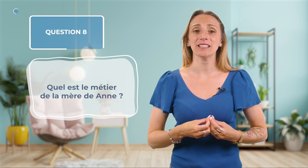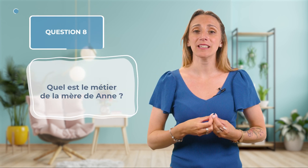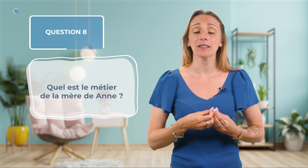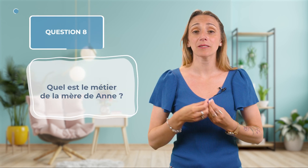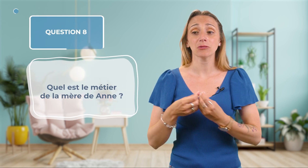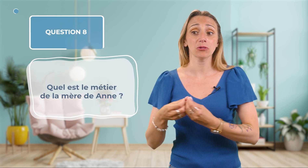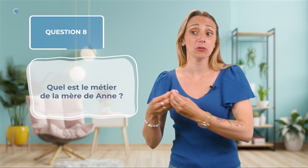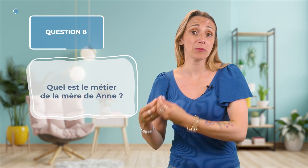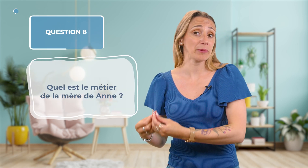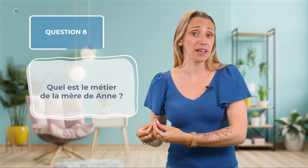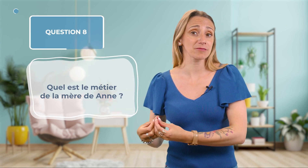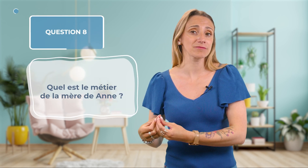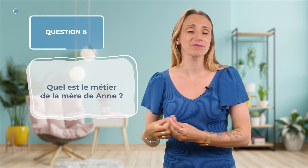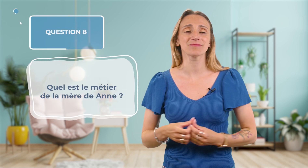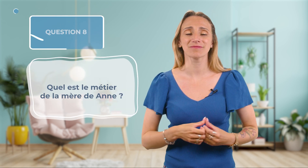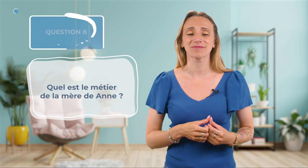métier de ma mère?